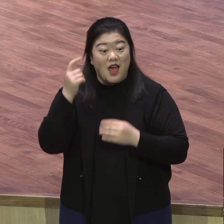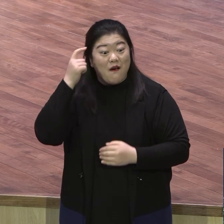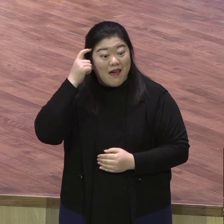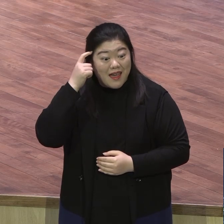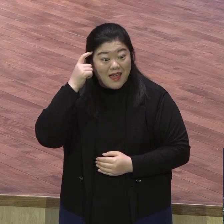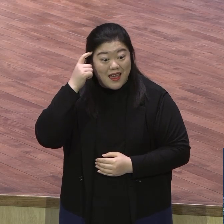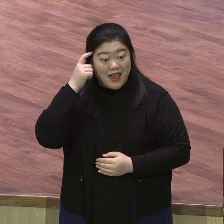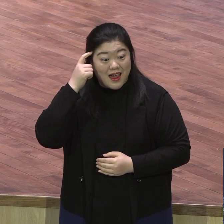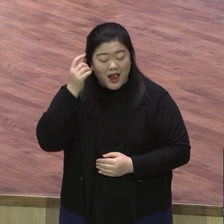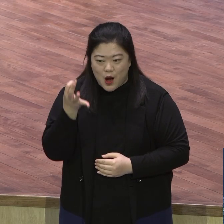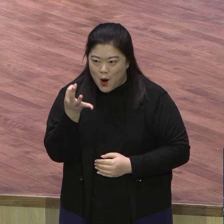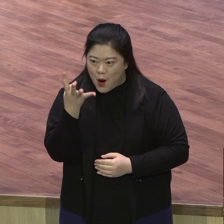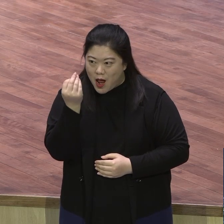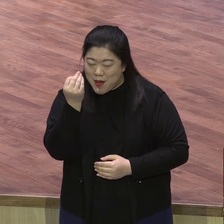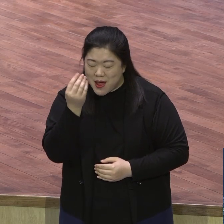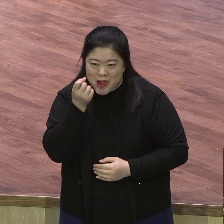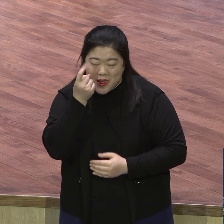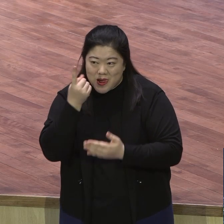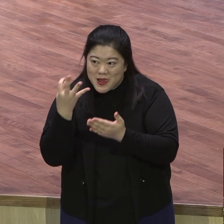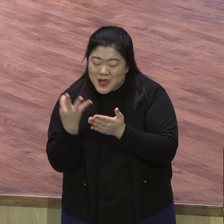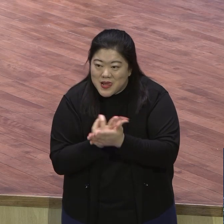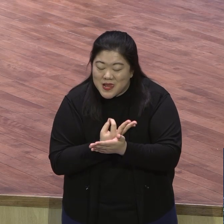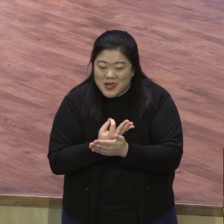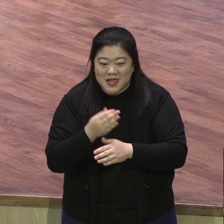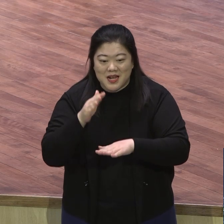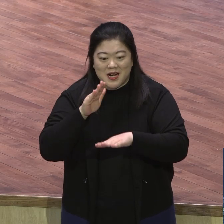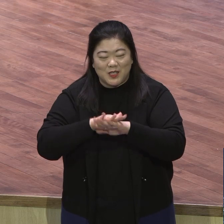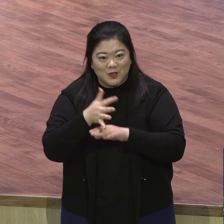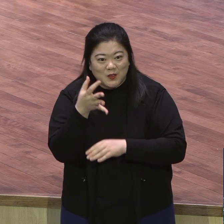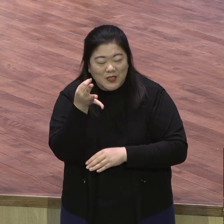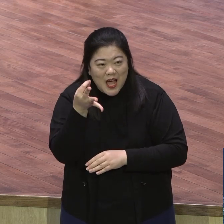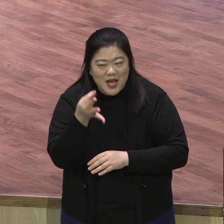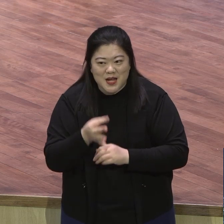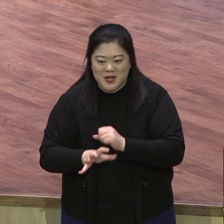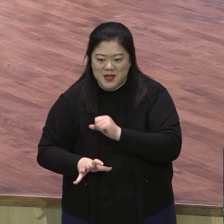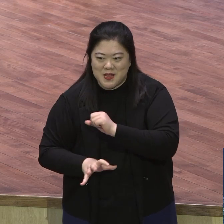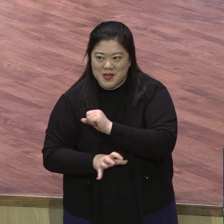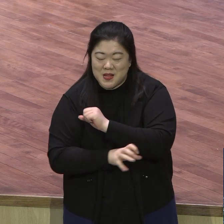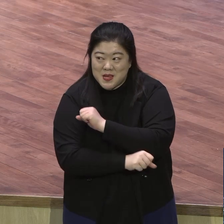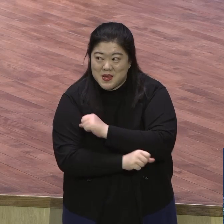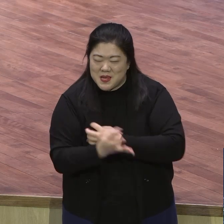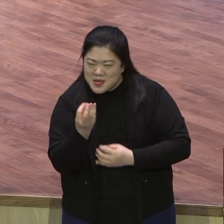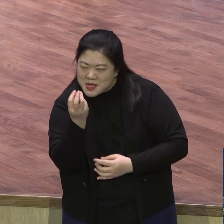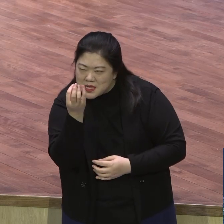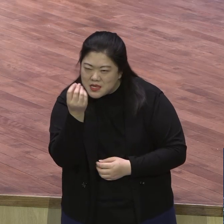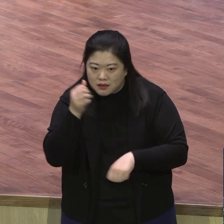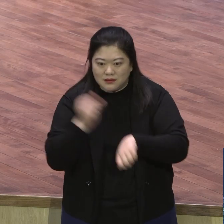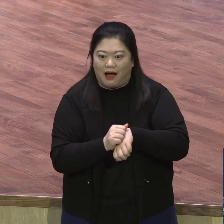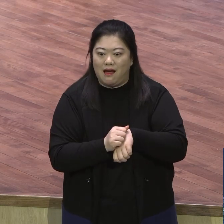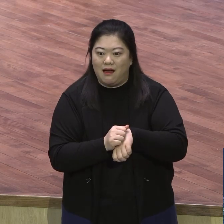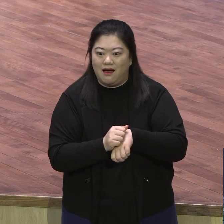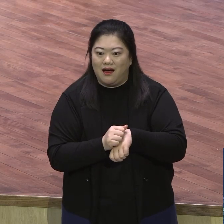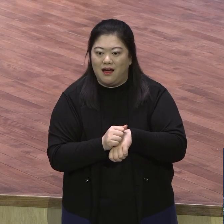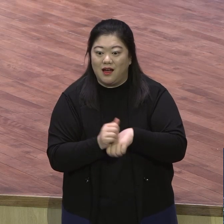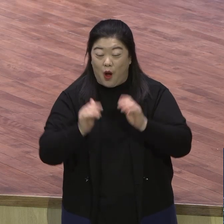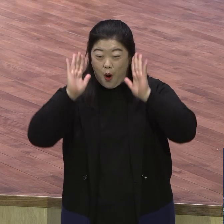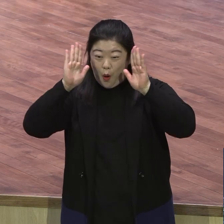워낙 그야말로 월급수당 이 비자금 계산을 빨리빨리 하기 때문에 그렇게